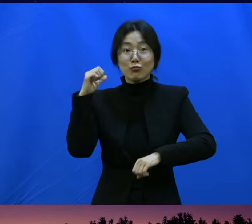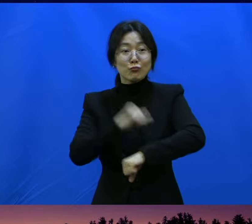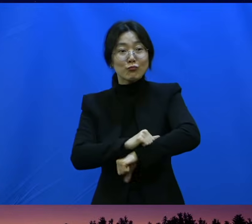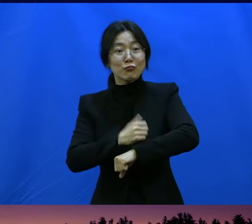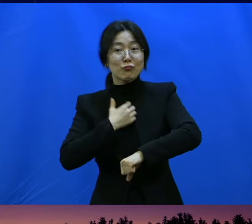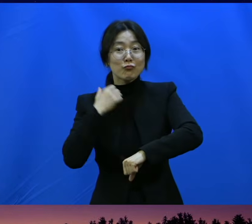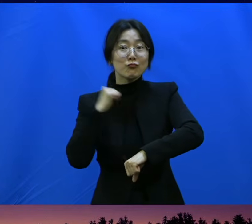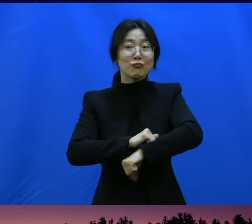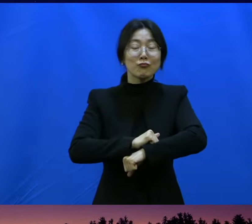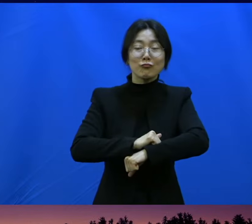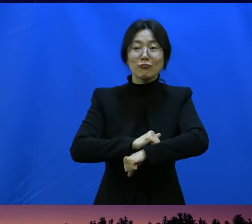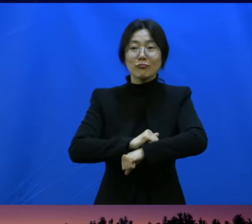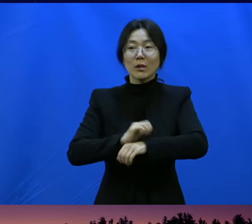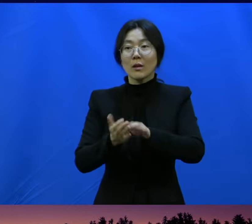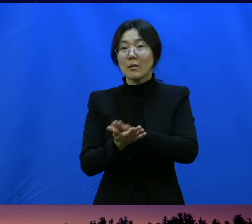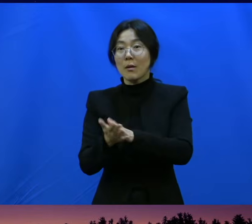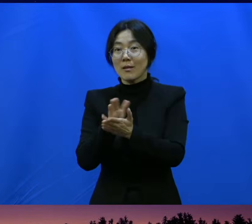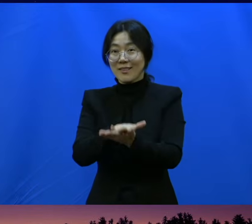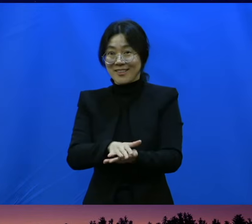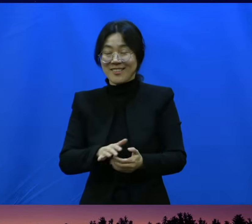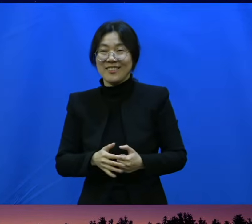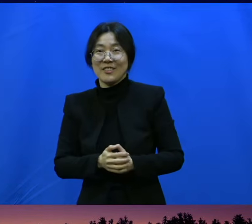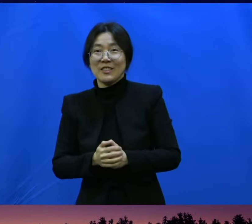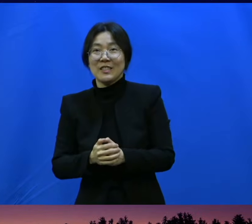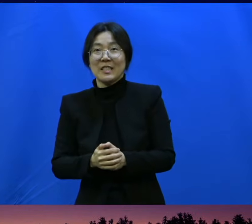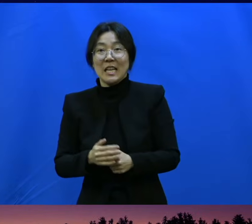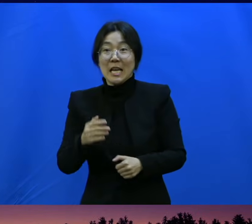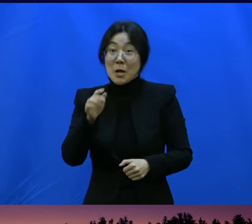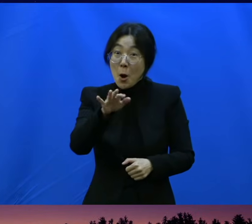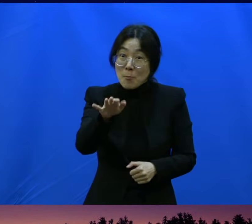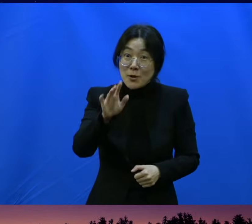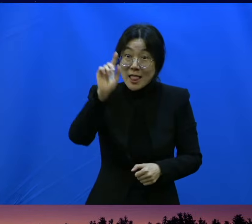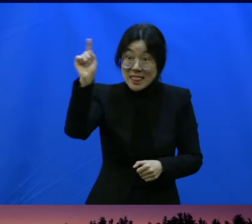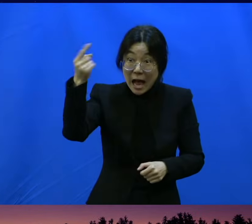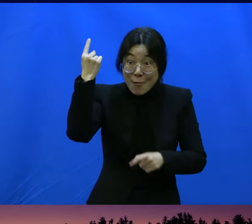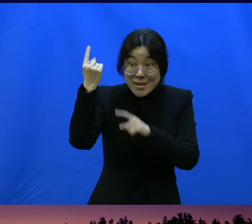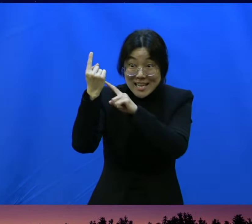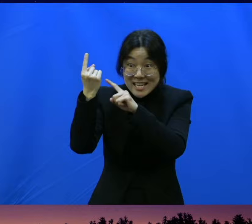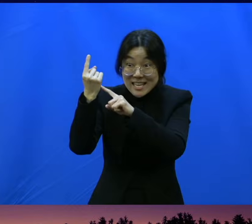여러분 이 정도 되면 어떻게 했어요? 난 다시는 목동으로 안 돌아간다?